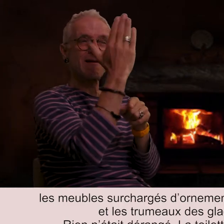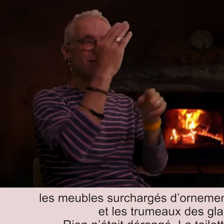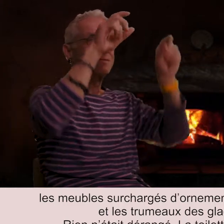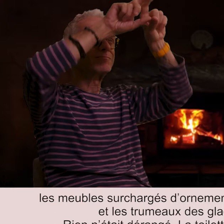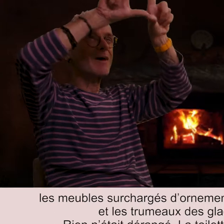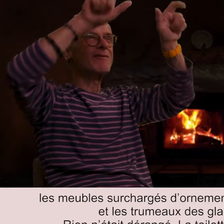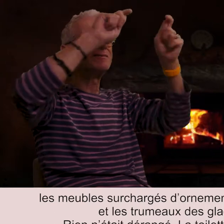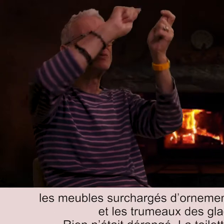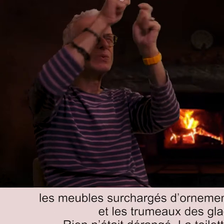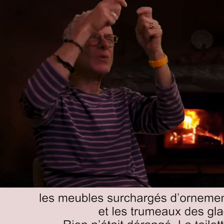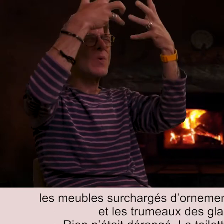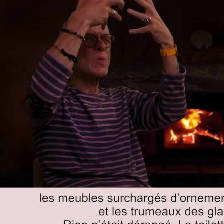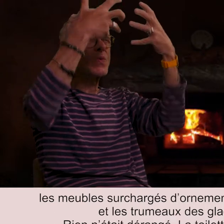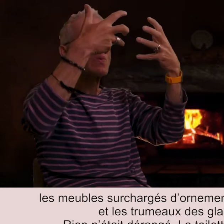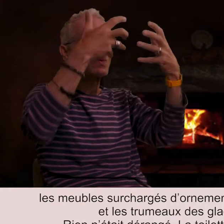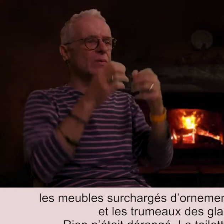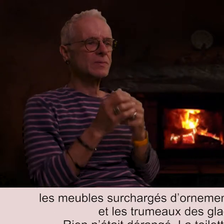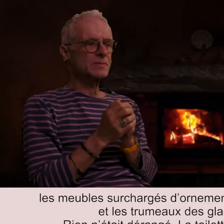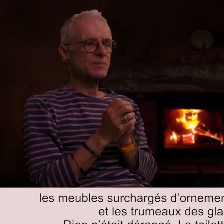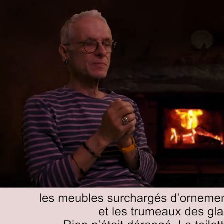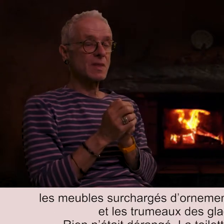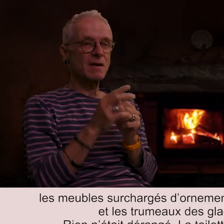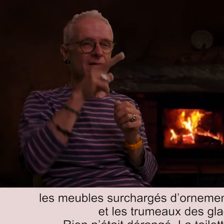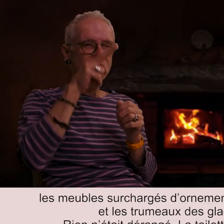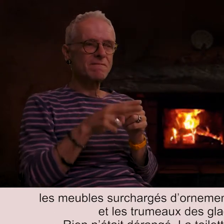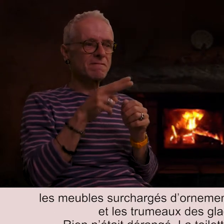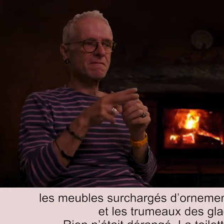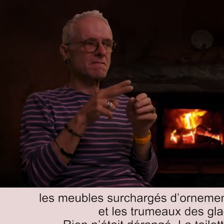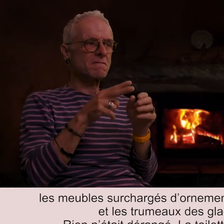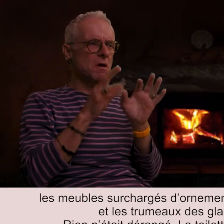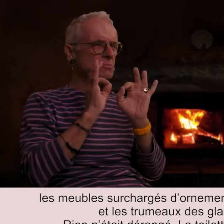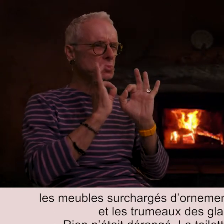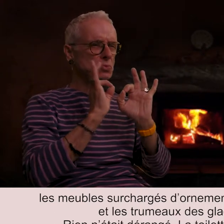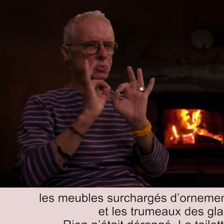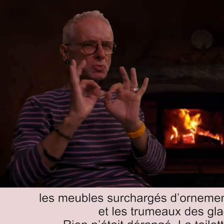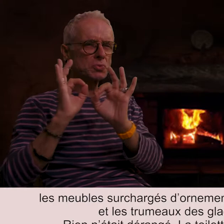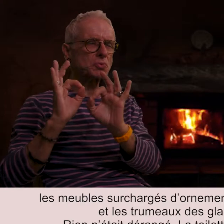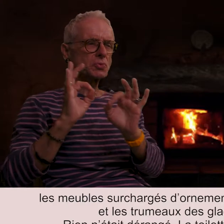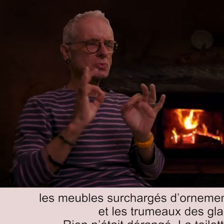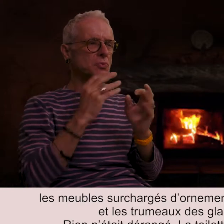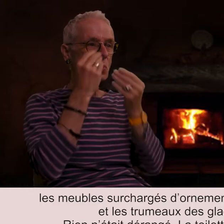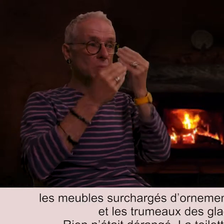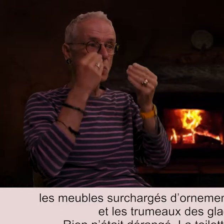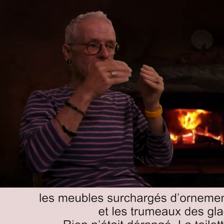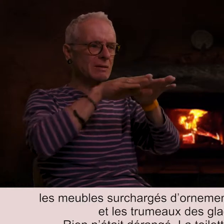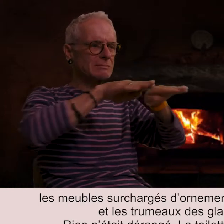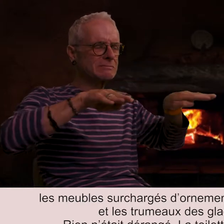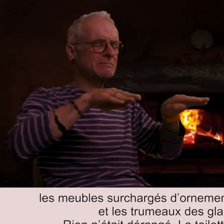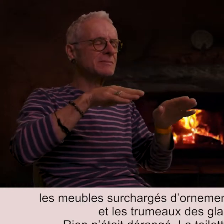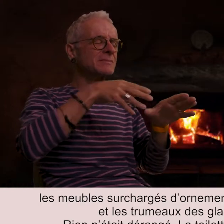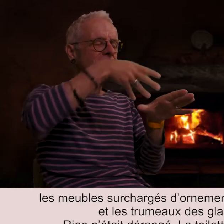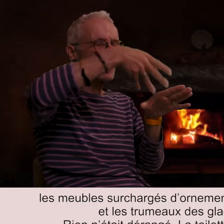sculptés lourdement. Rien n'était dérangé. La toilette couverte de boîtes à peigne,